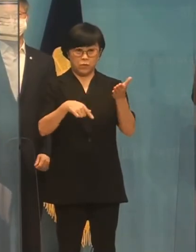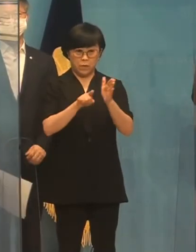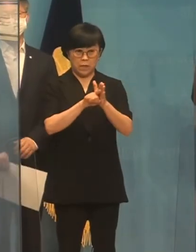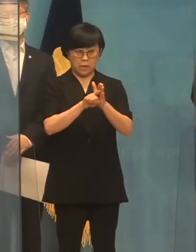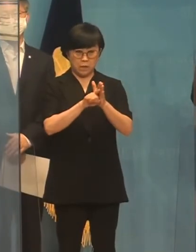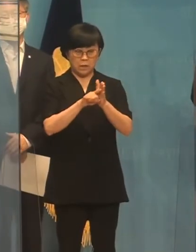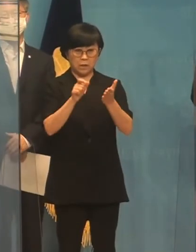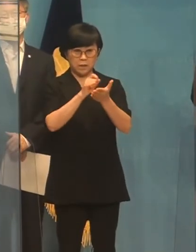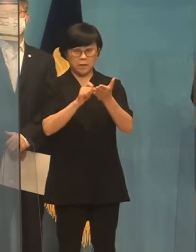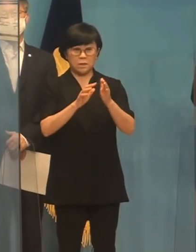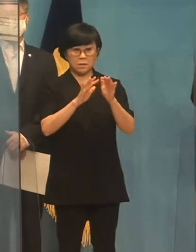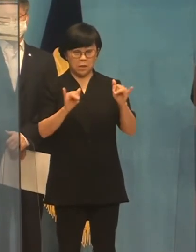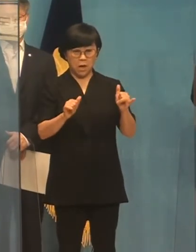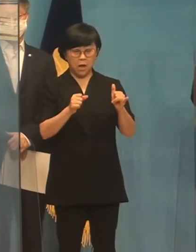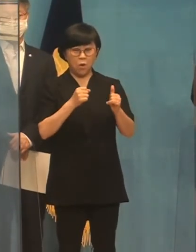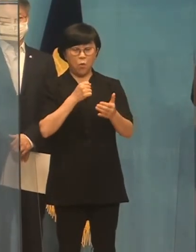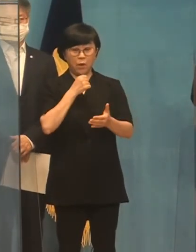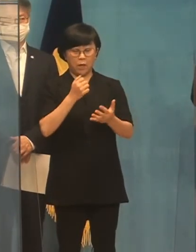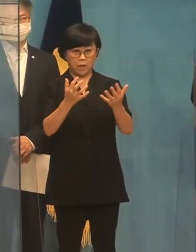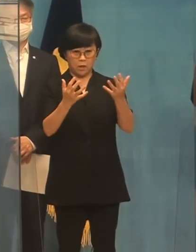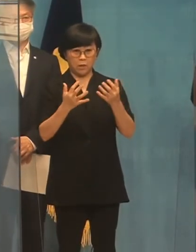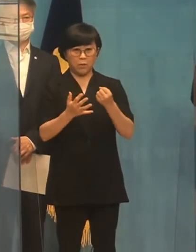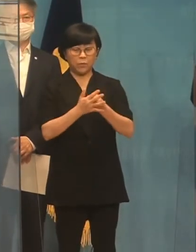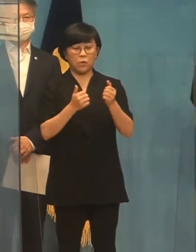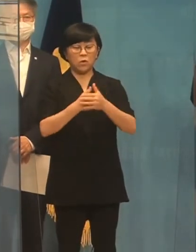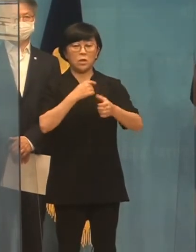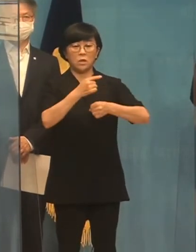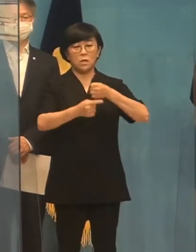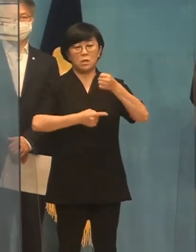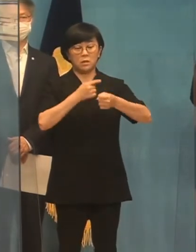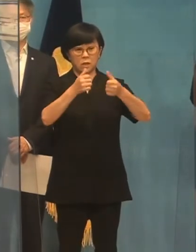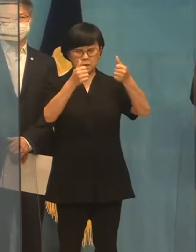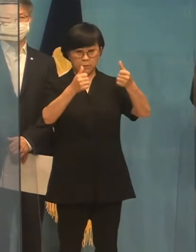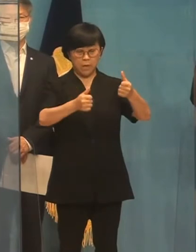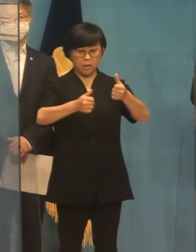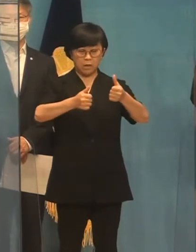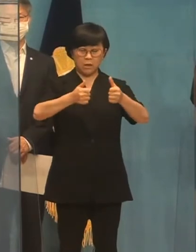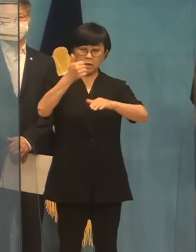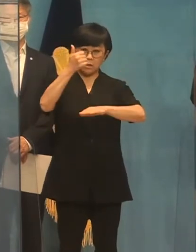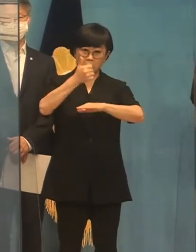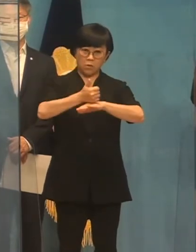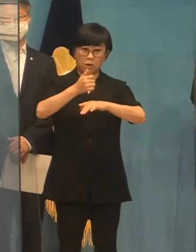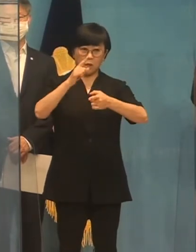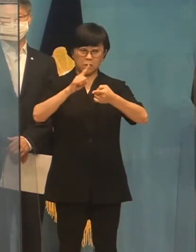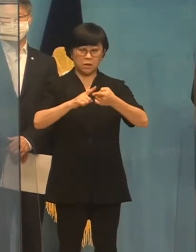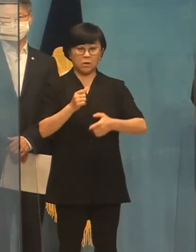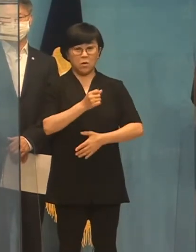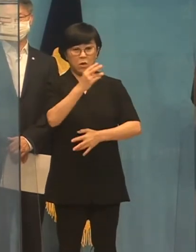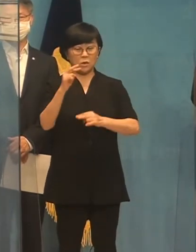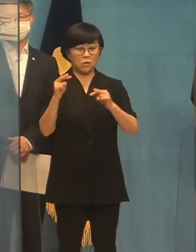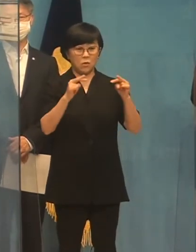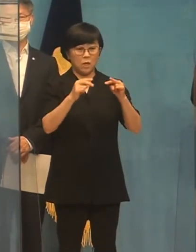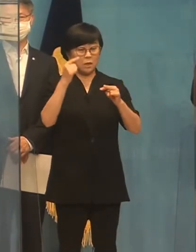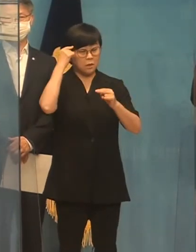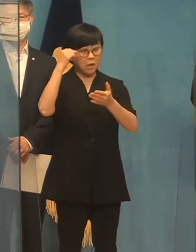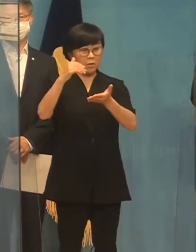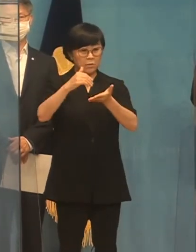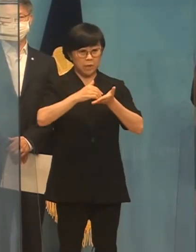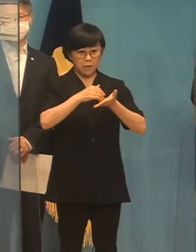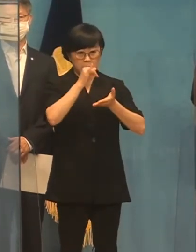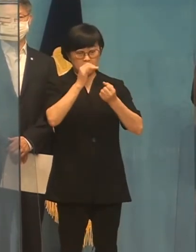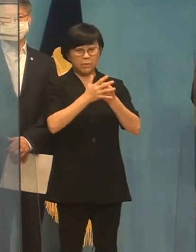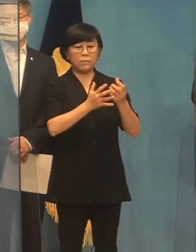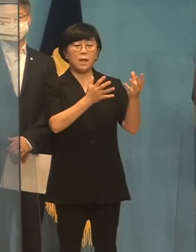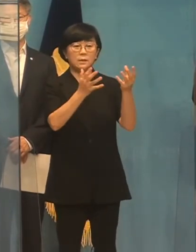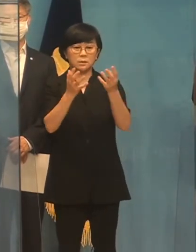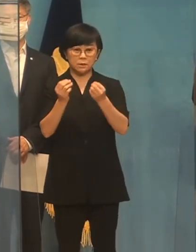최근 1년의 재판과 그 판결 결과에 대해서 여러 가지 논란과 의견들이 많습니다.